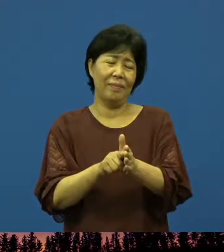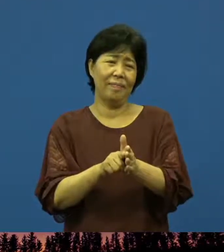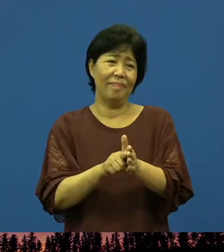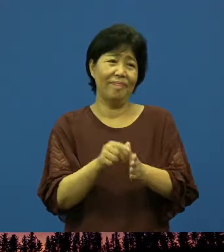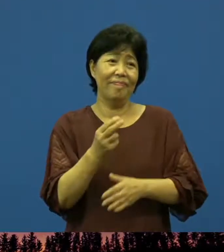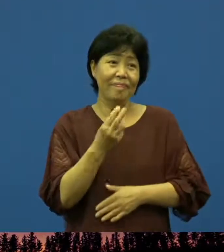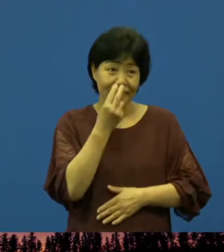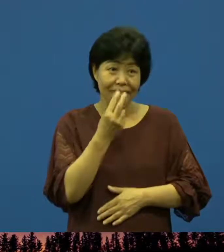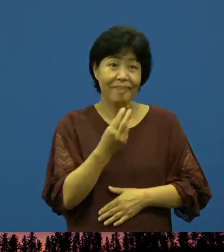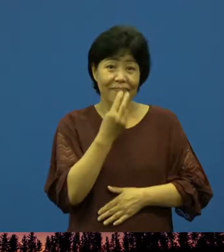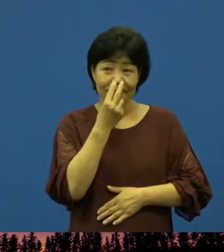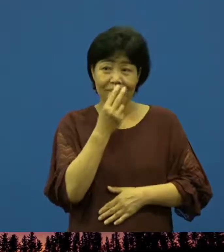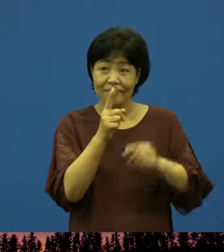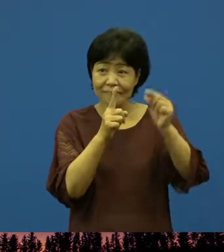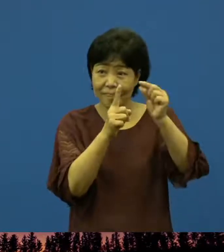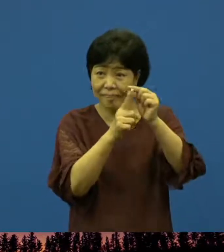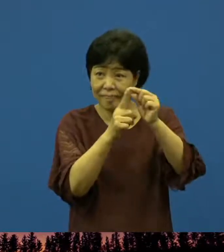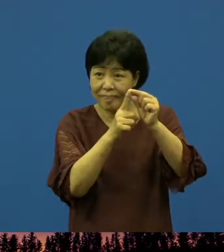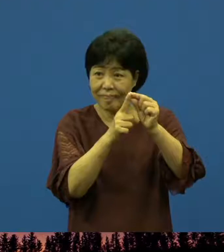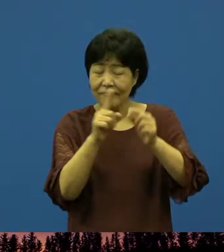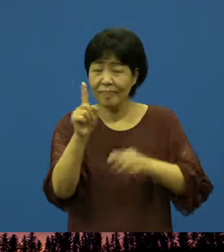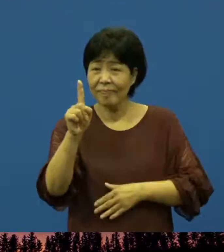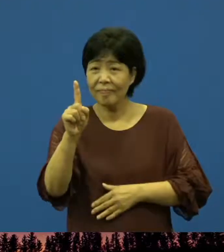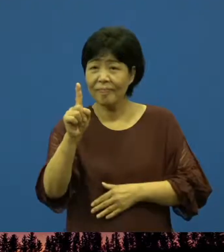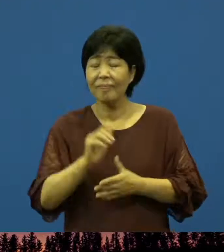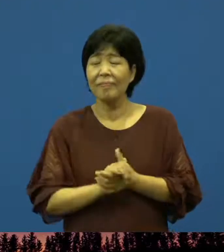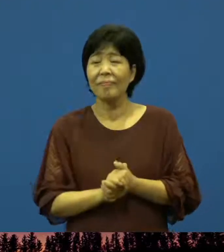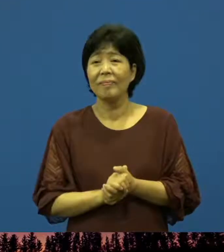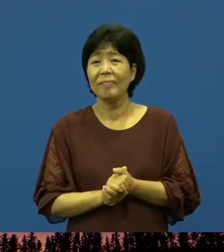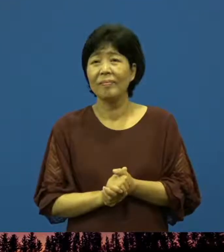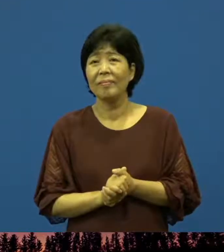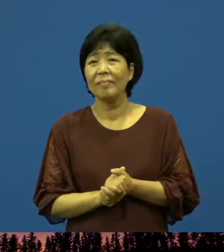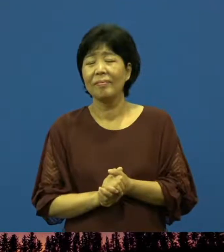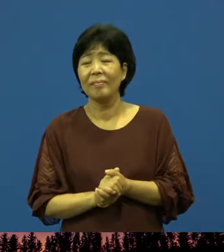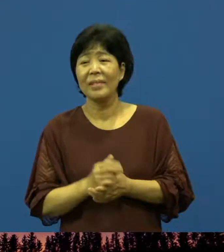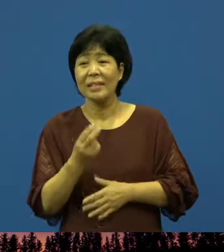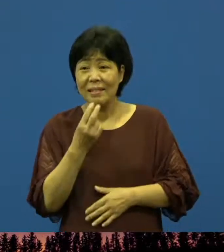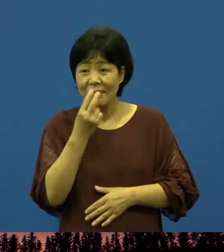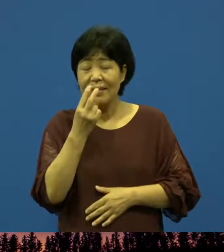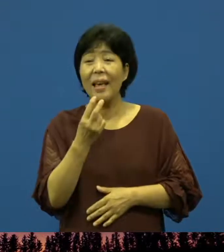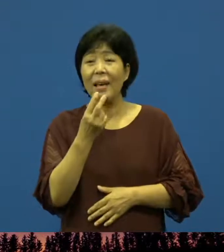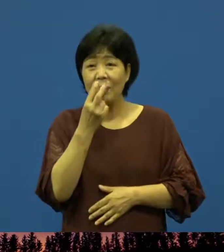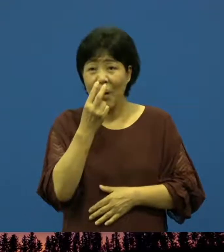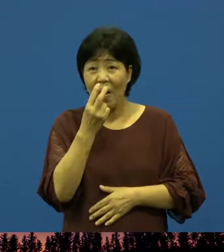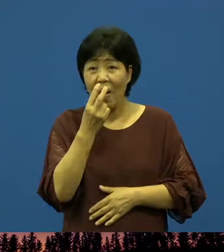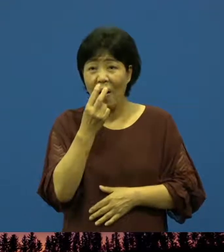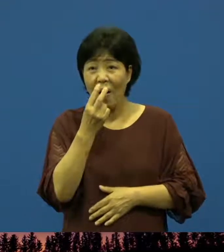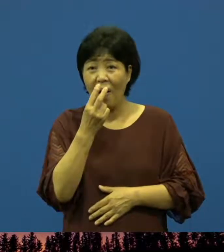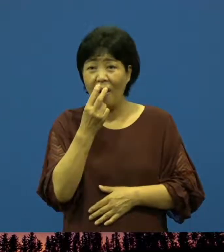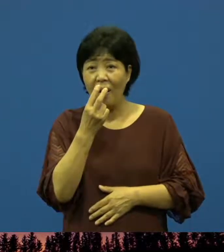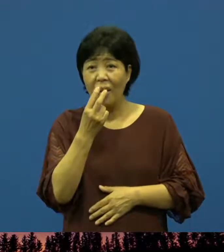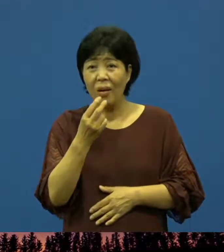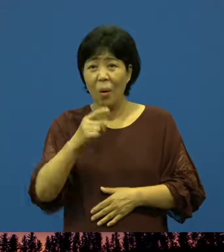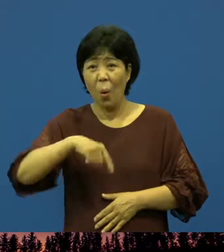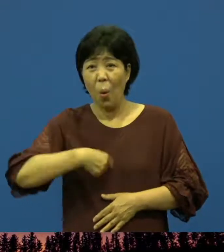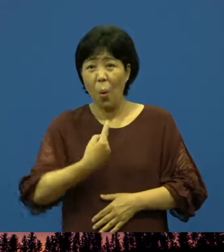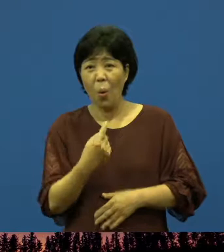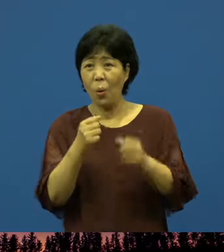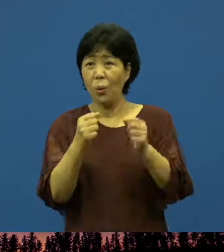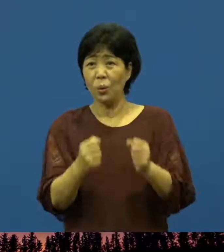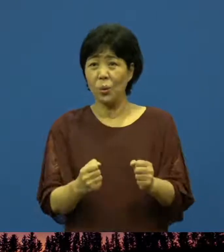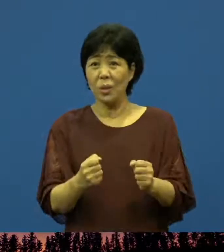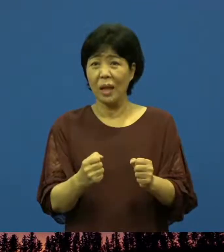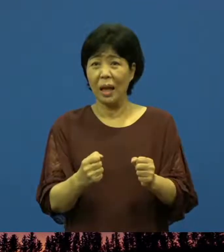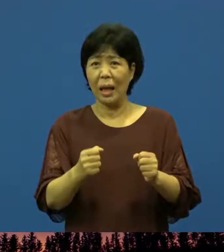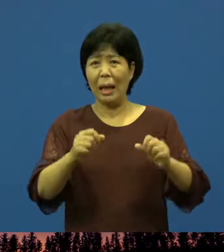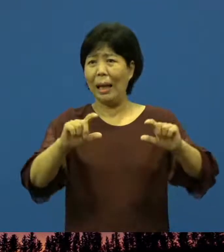우리가 주목해야 되는데, 이 생명은 어떤 생명이냐면, 여러분 이 생명이라고 하는 것은 생명이 홀로 존재하고 있지 않아요. 생명이 혼자